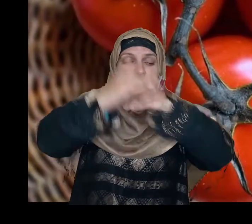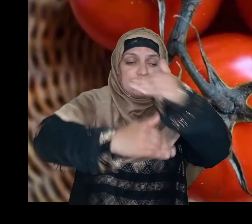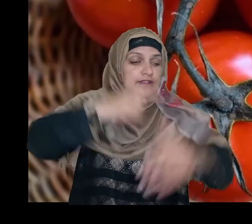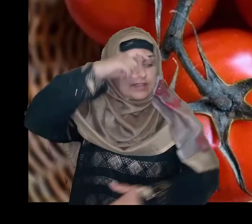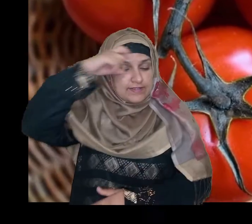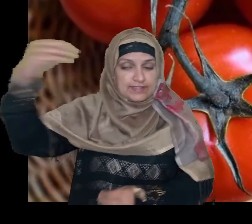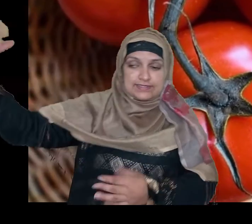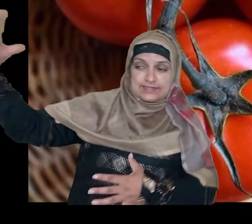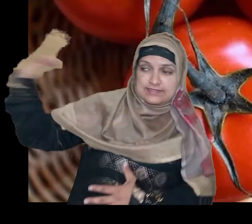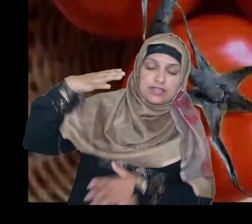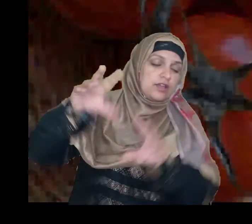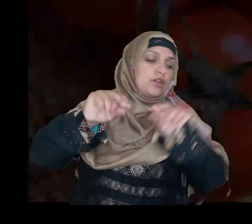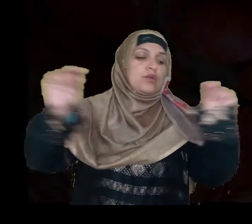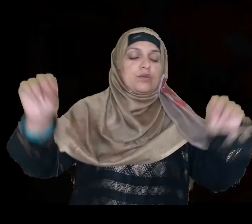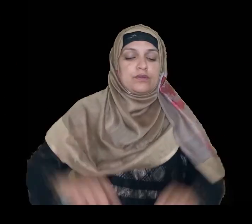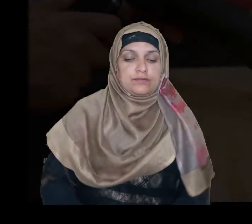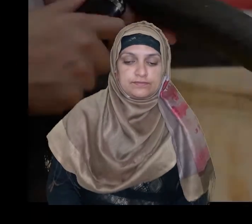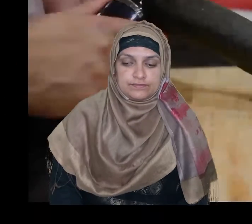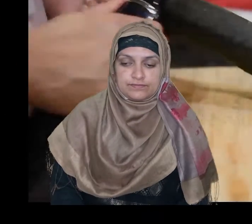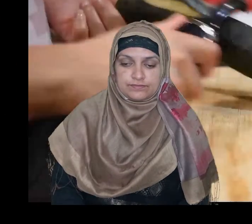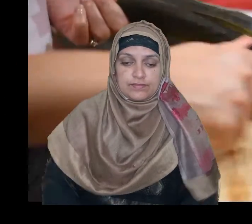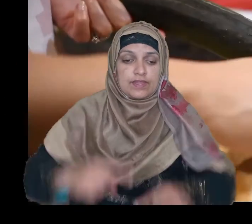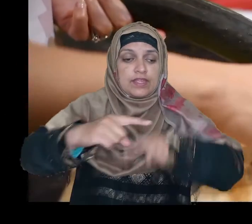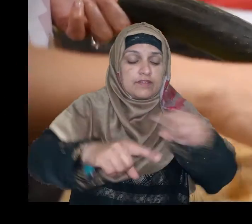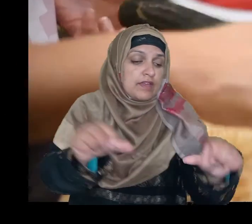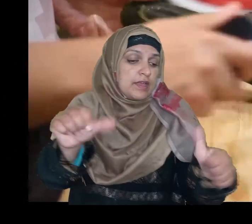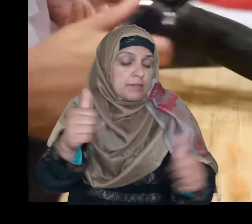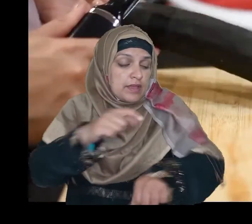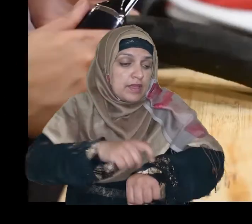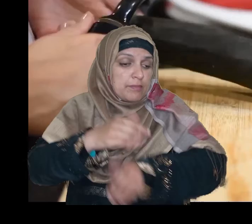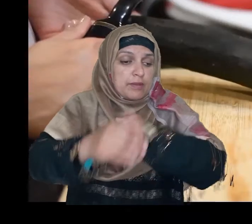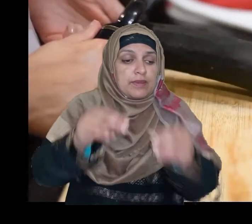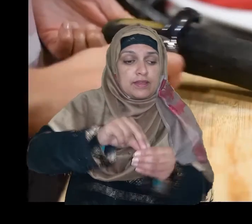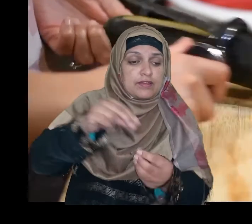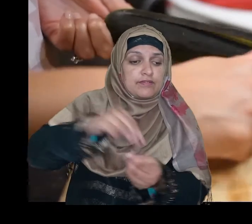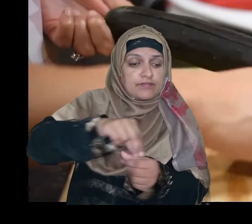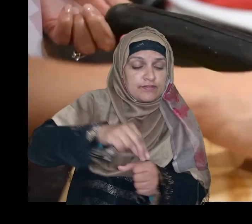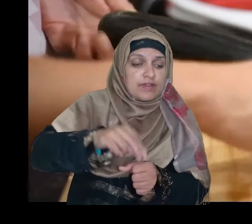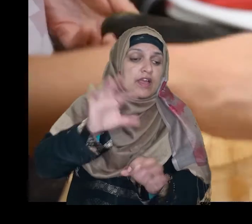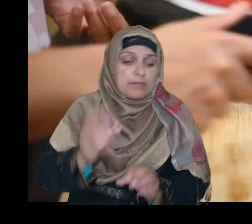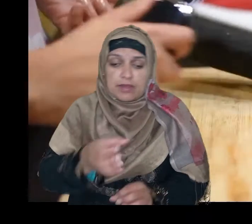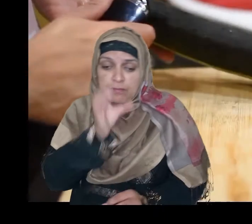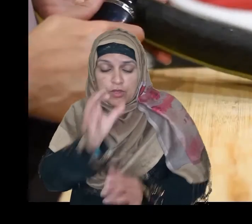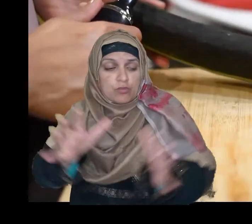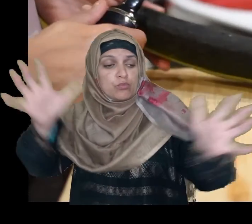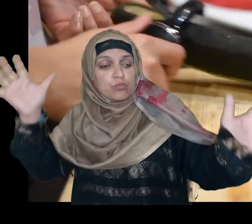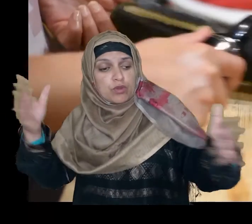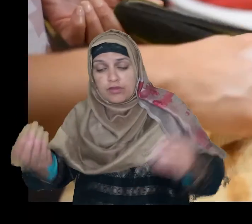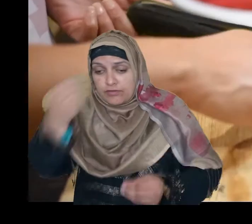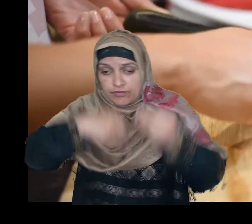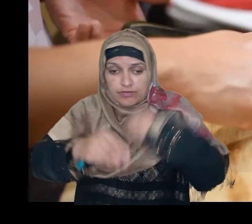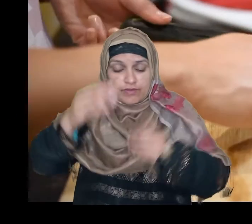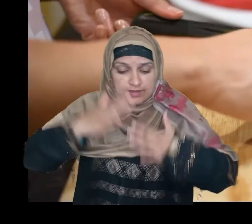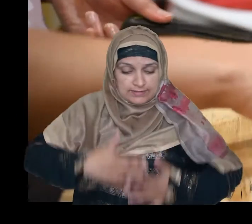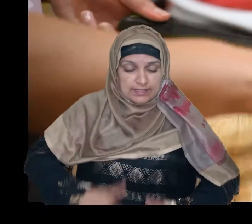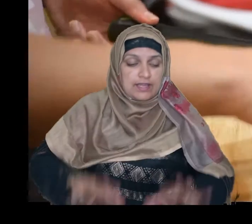इंसानी जिस्म को तहफ़्फ़ुज़ फ़राहम करता है। ग़िज़ाई माहिरीन के मुताबिक खीरे में 96% तक पानी पाया जाता है और इसे खाना और हज़म